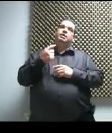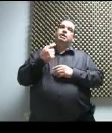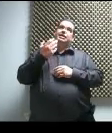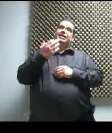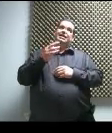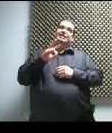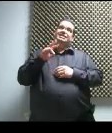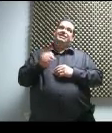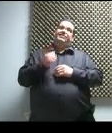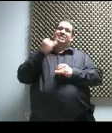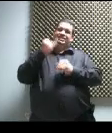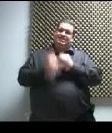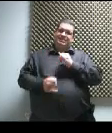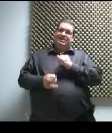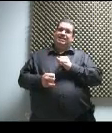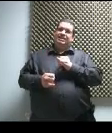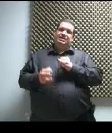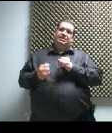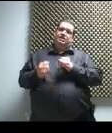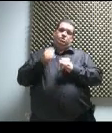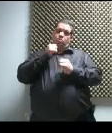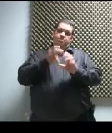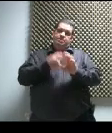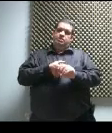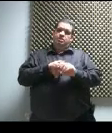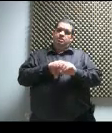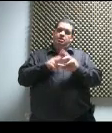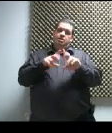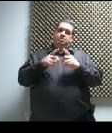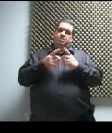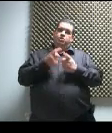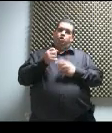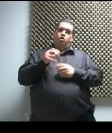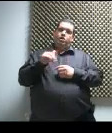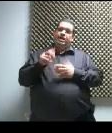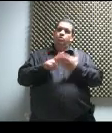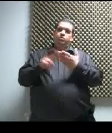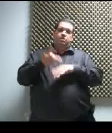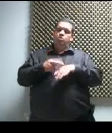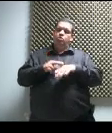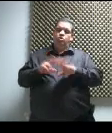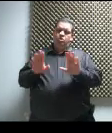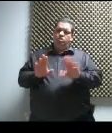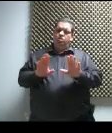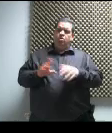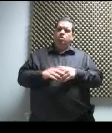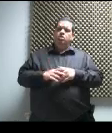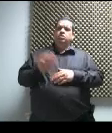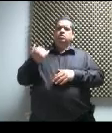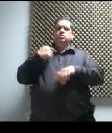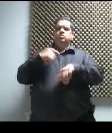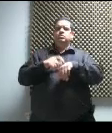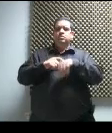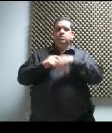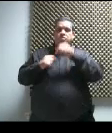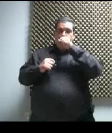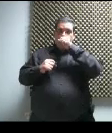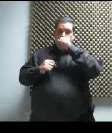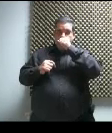70 y no le pertenecía al Departamento de Geología ni a la Universidad de Puerto Rico. Para ese entonces, la red sísmica